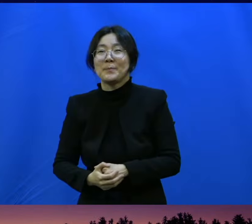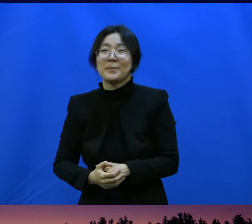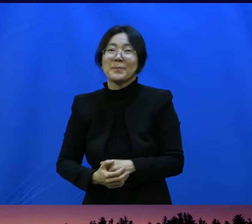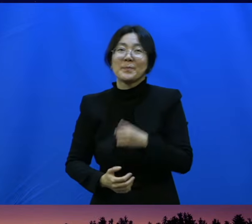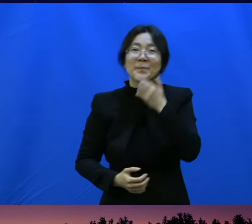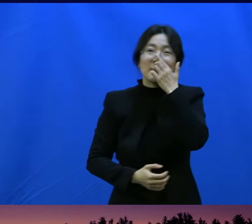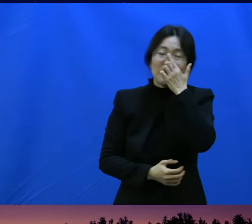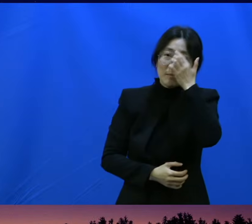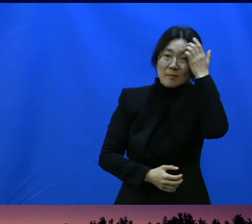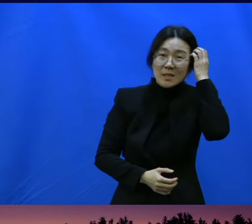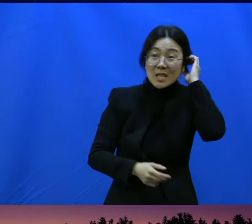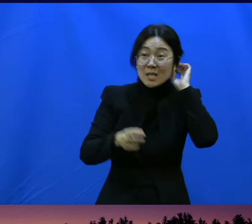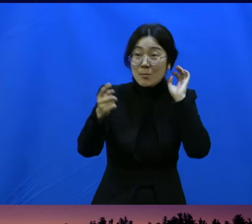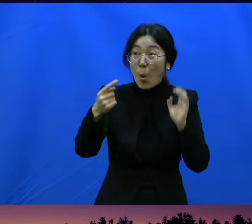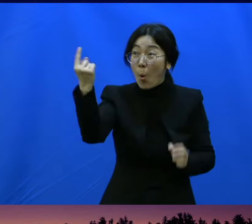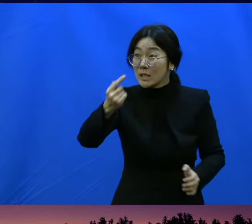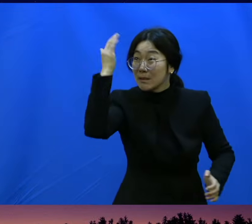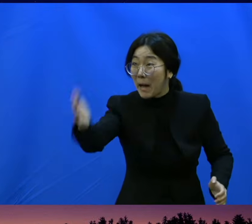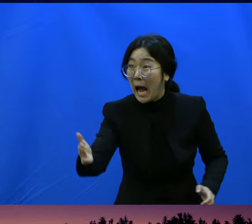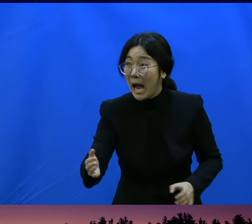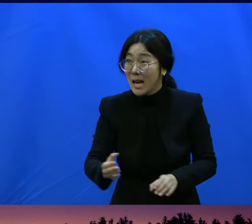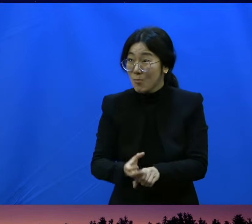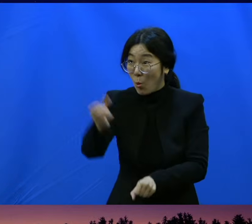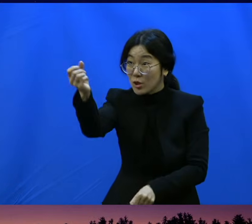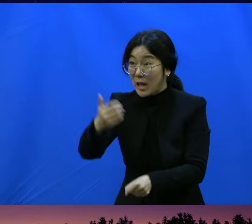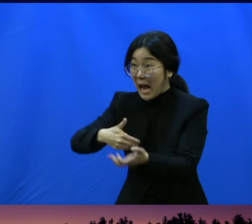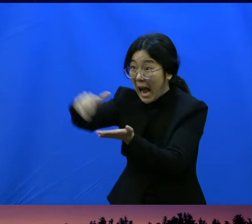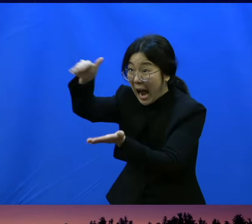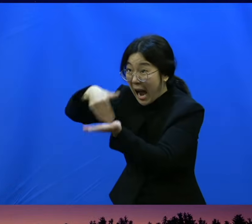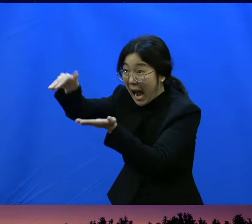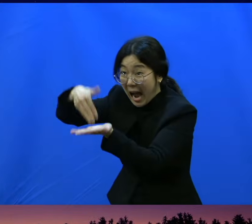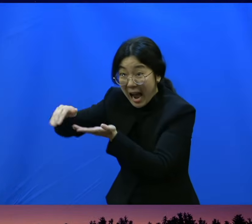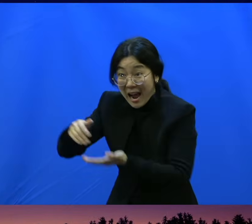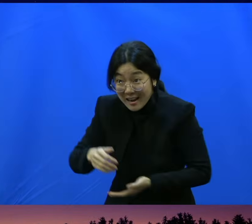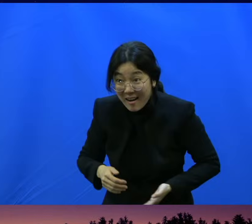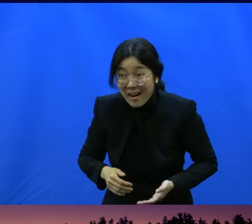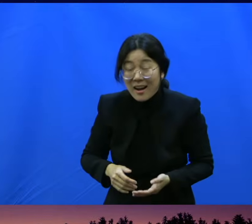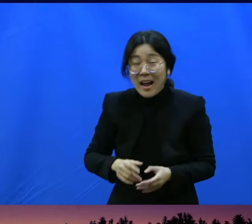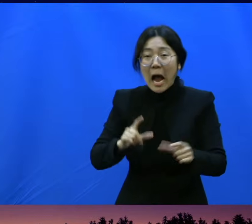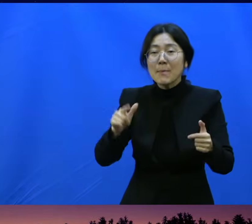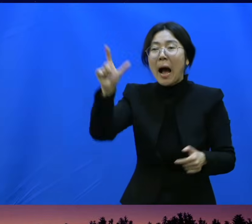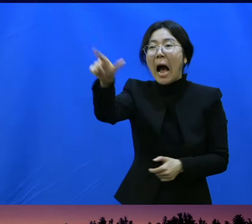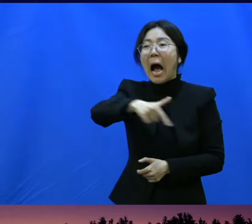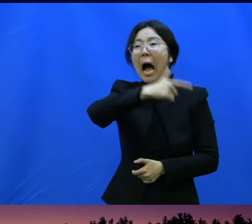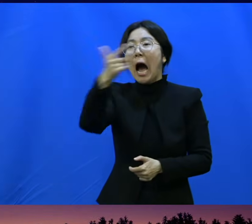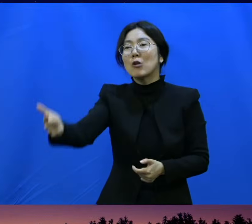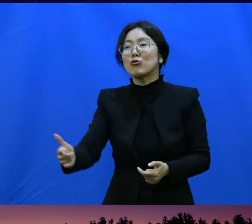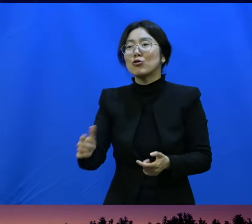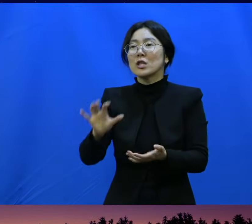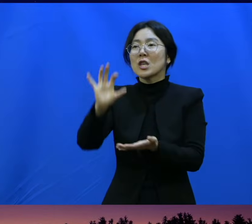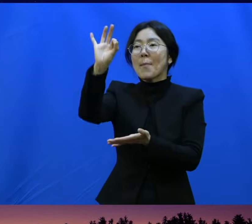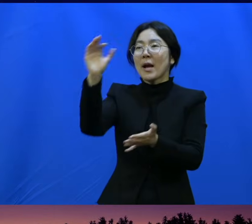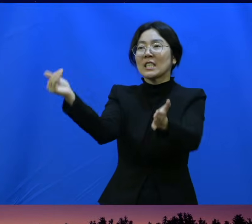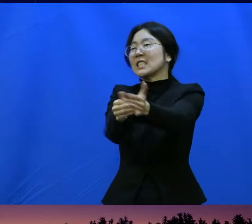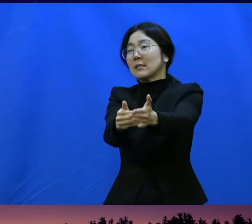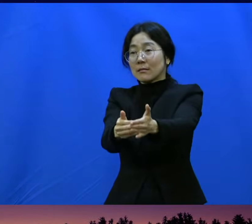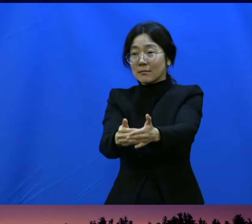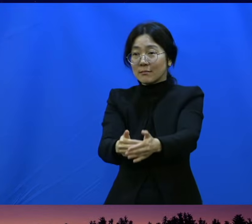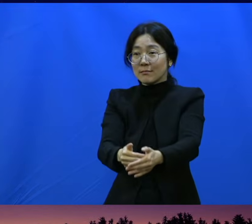뭐 몽둥이를 들고 막 쫓아낼 겁니까? 아니면 인원 제한 뭐 이러면서 뭐 10명씩 받겠다 뭐 이러겠어요?